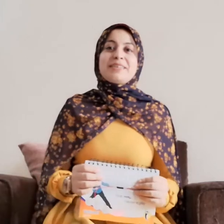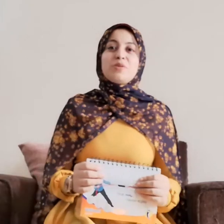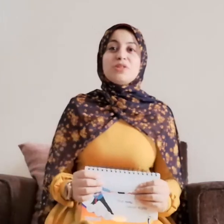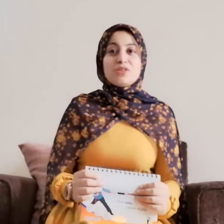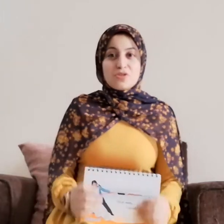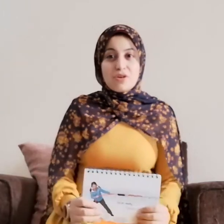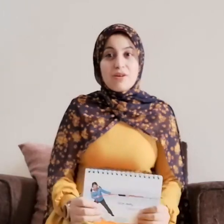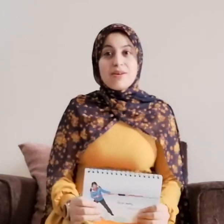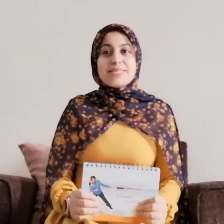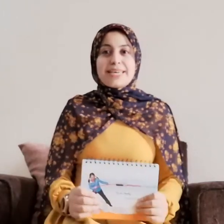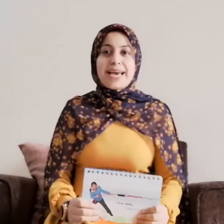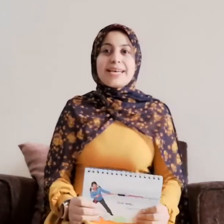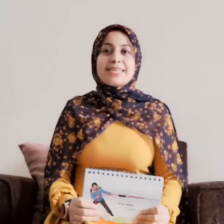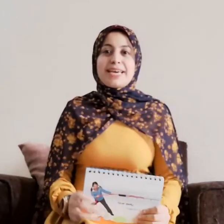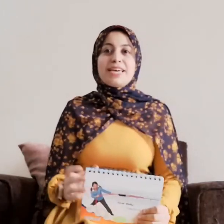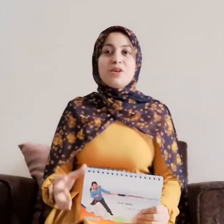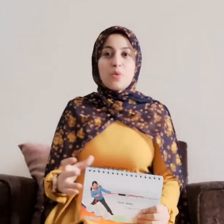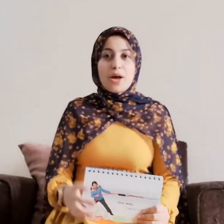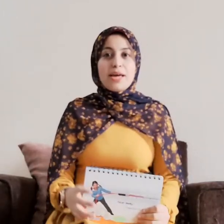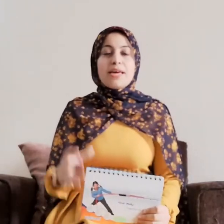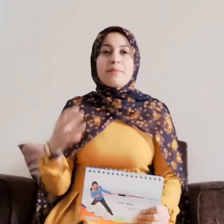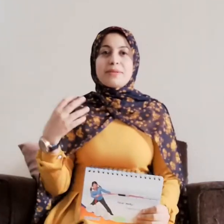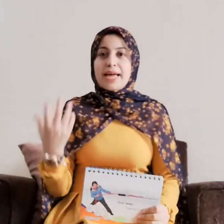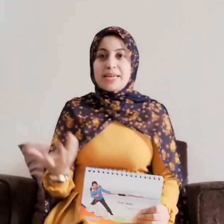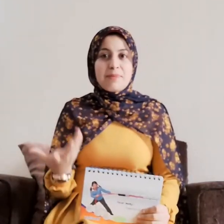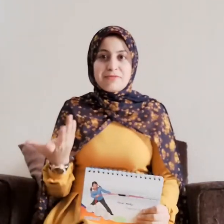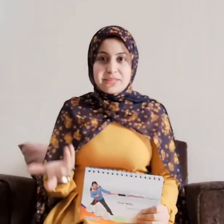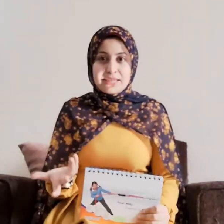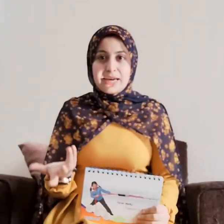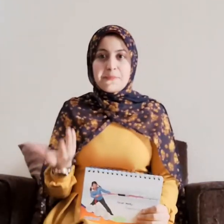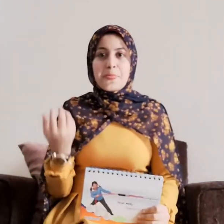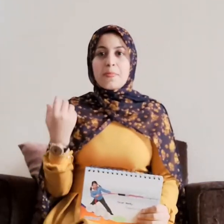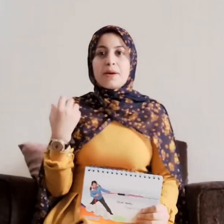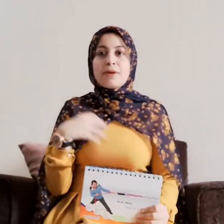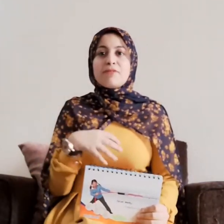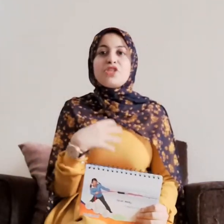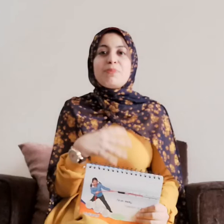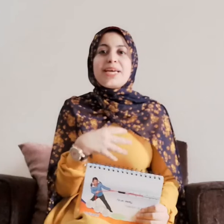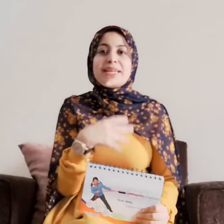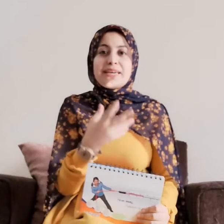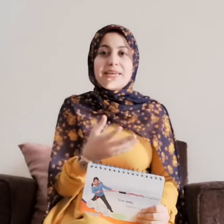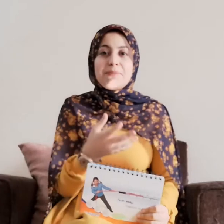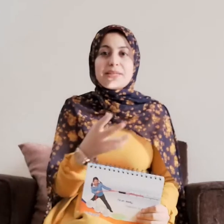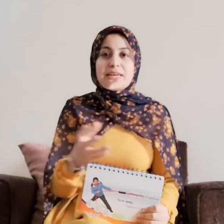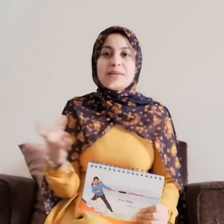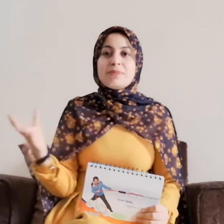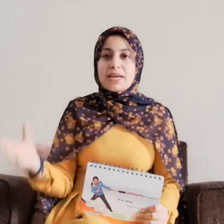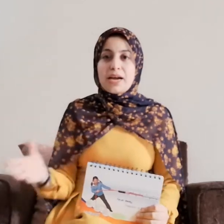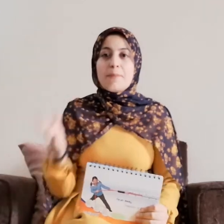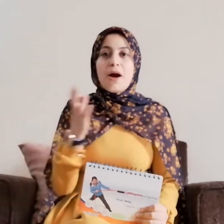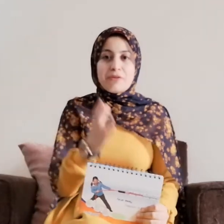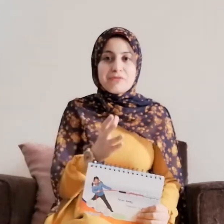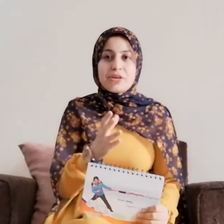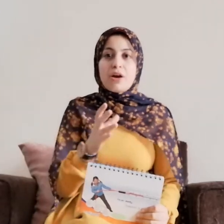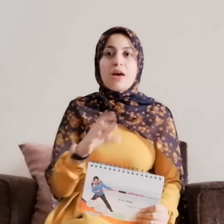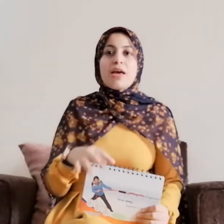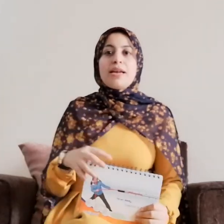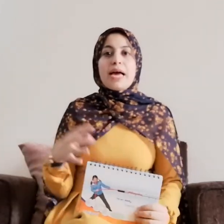لغة الإشارة زيها زي أي لغة نتعلمها في الدنيا، ما ينفعش لما أجي أترجم ترجمة حرفية، لا،